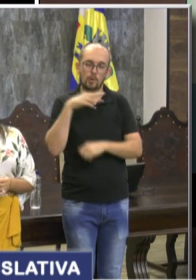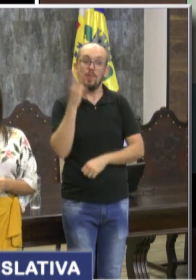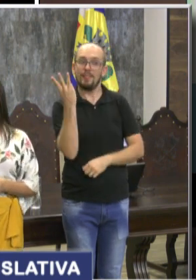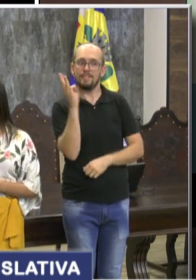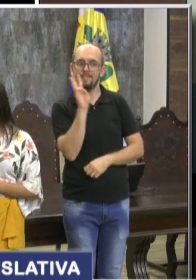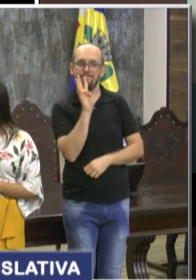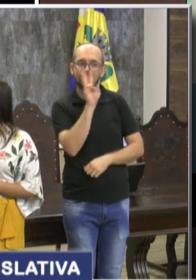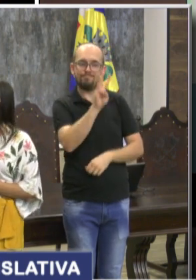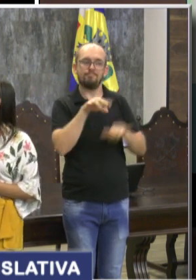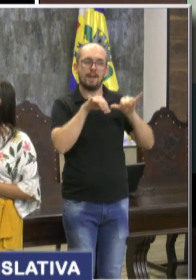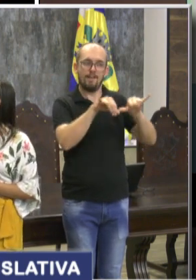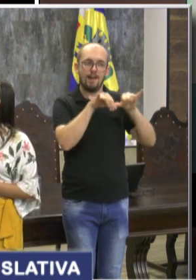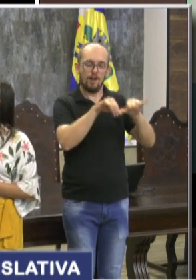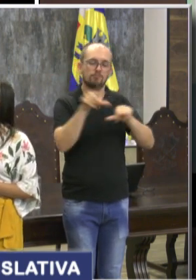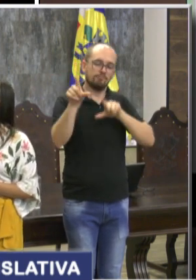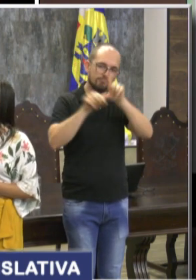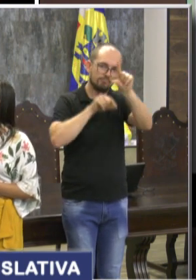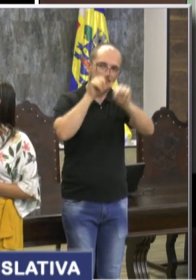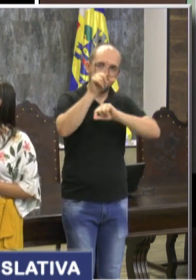junto.